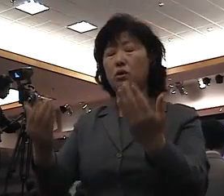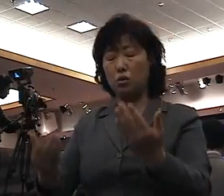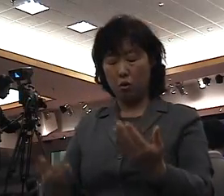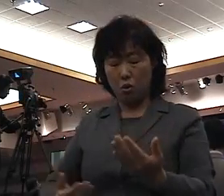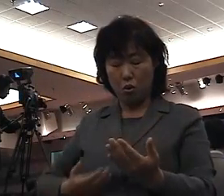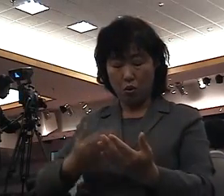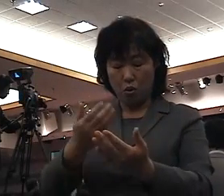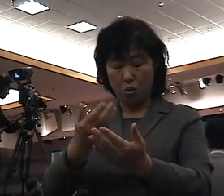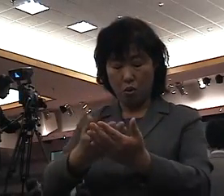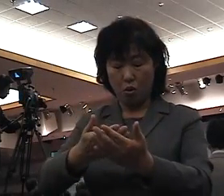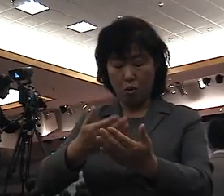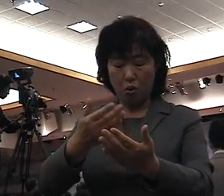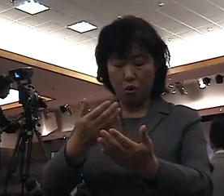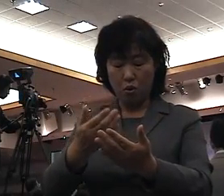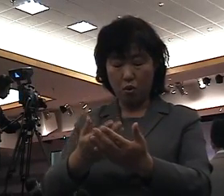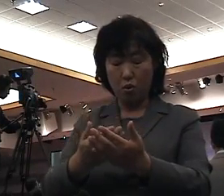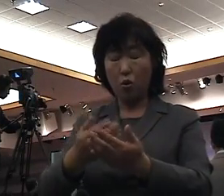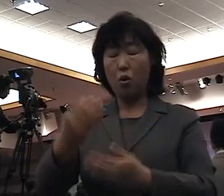붙드소서.